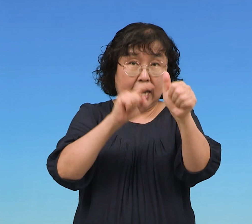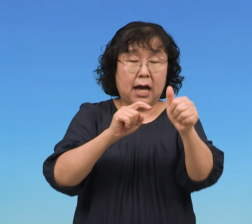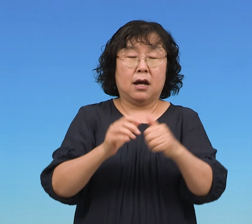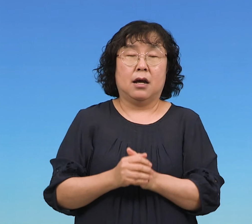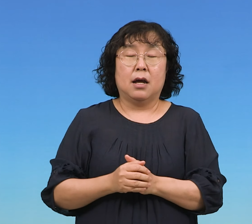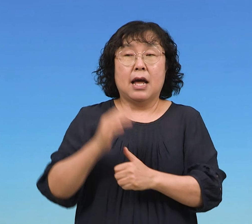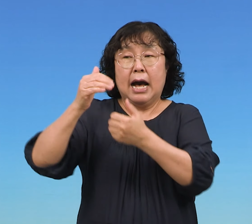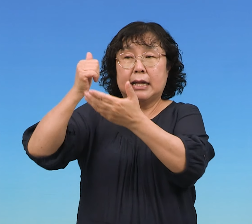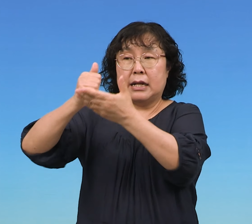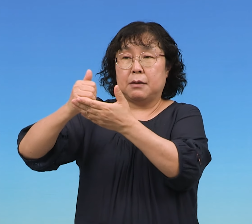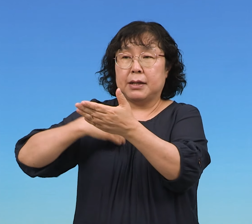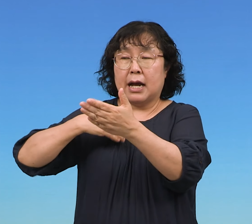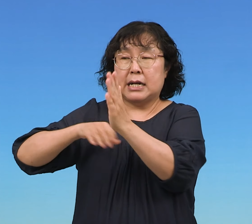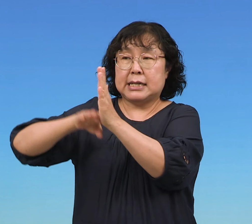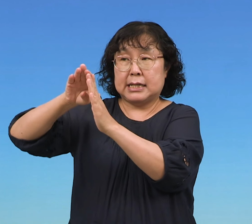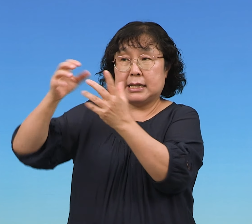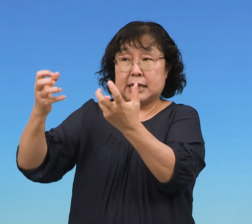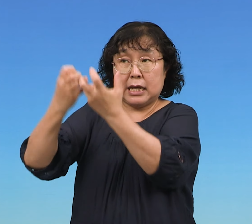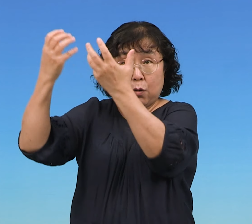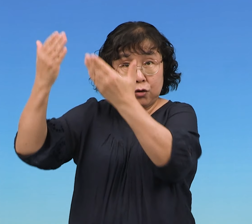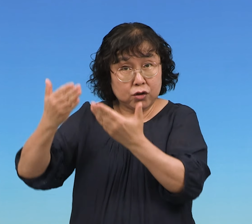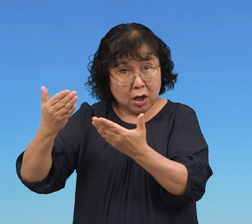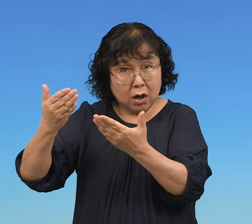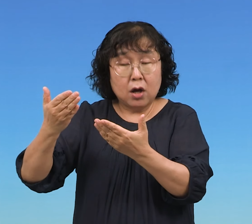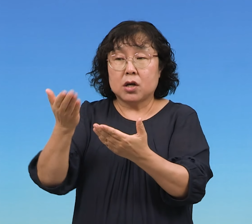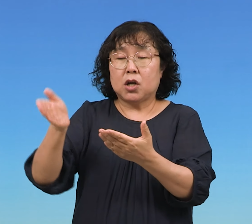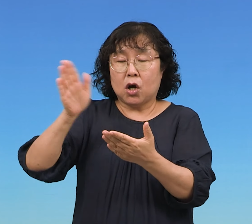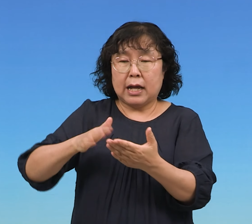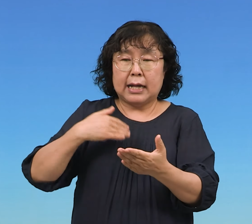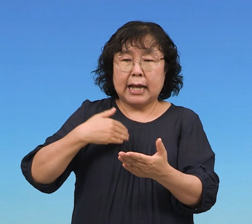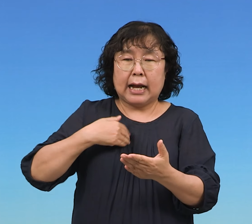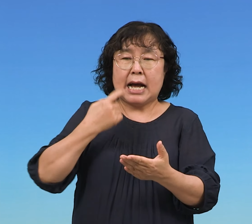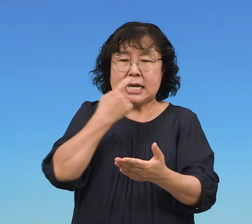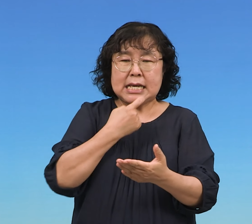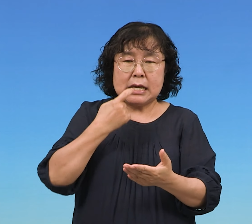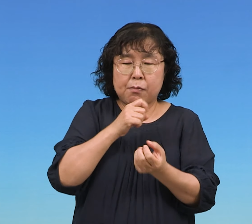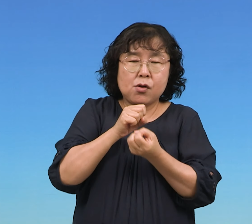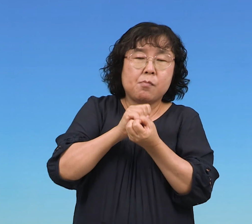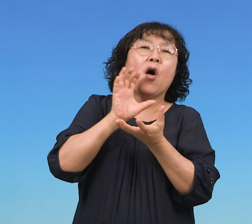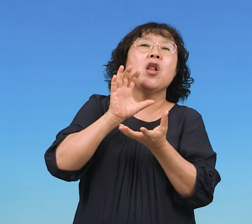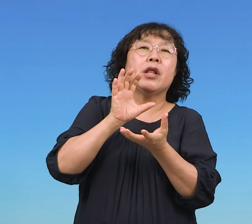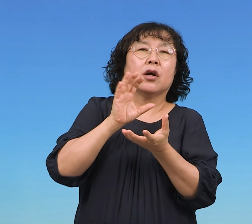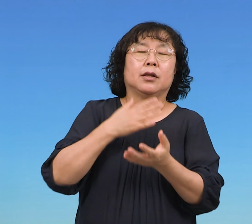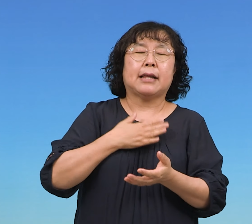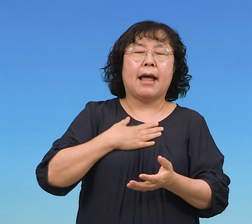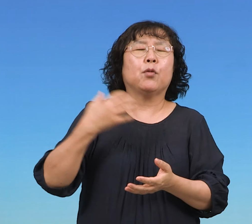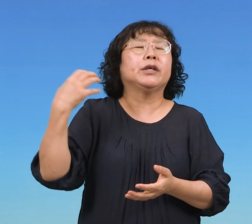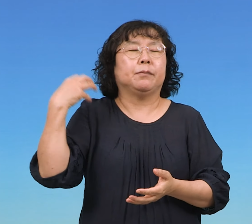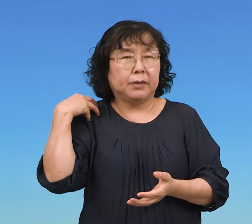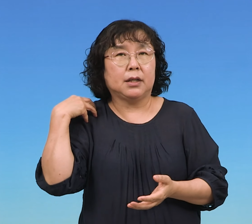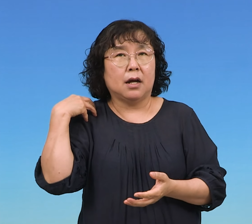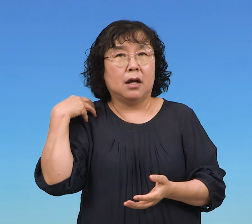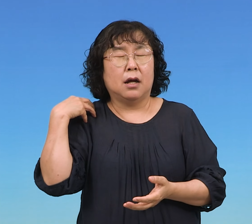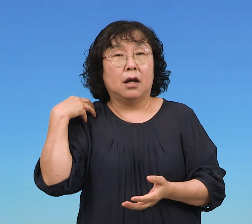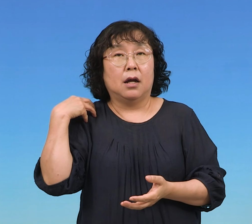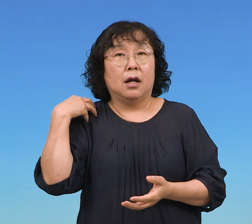우리가 벌려야 돼요. 채워주시는 분은 하나님이시지만 그릇은 우리가 준비해야